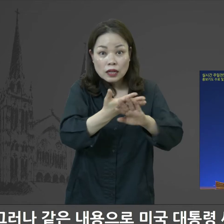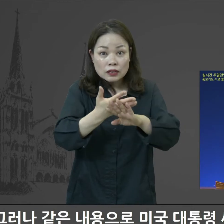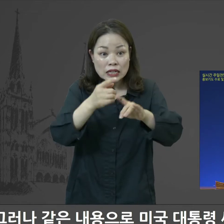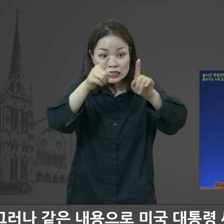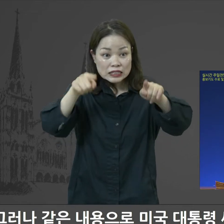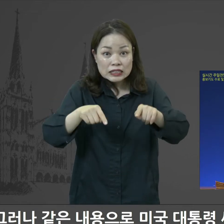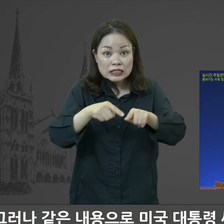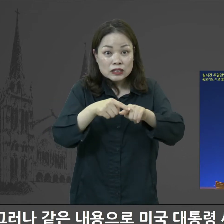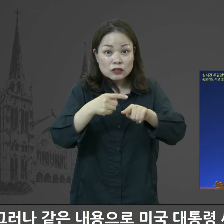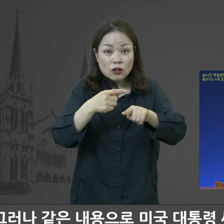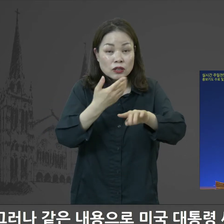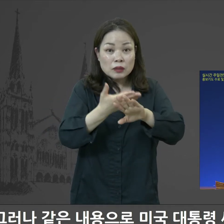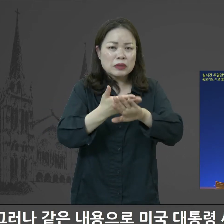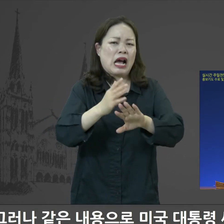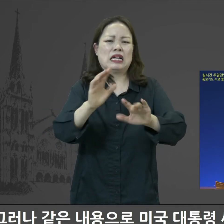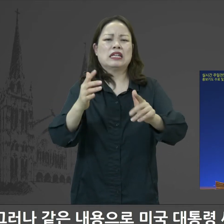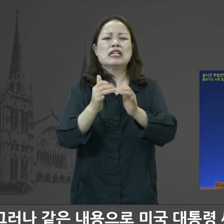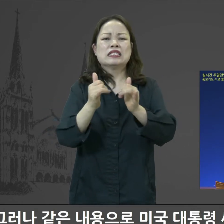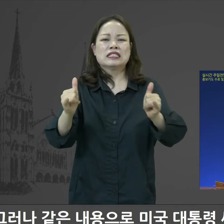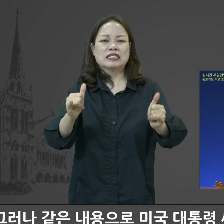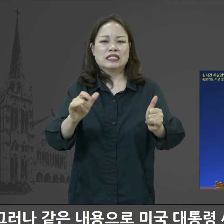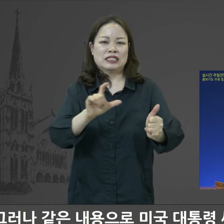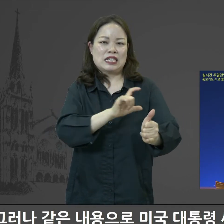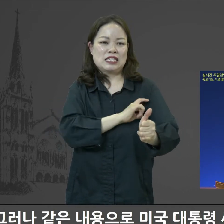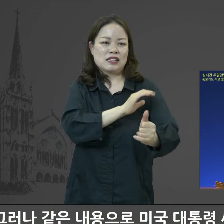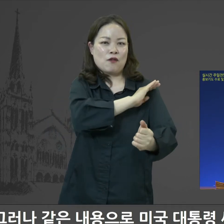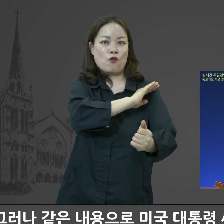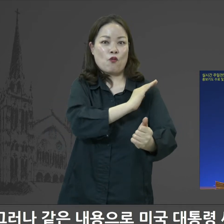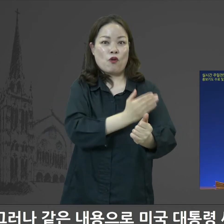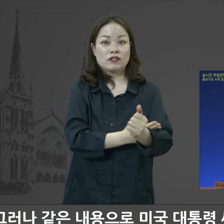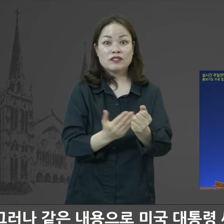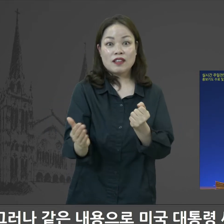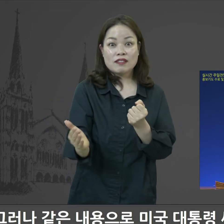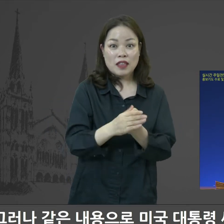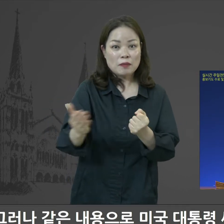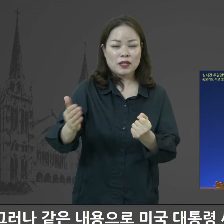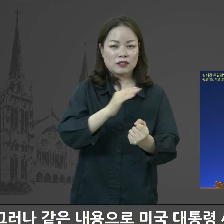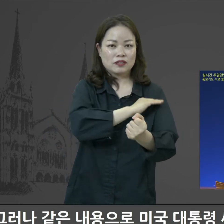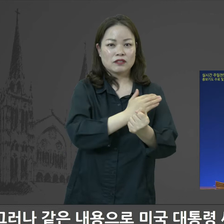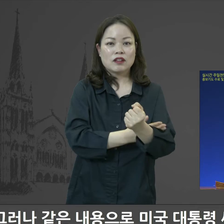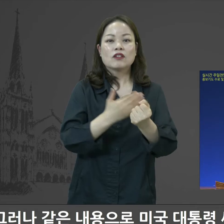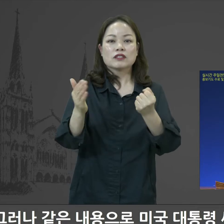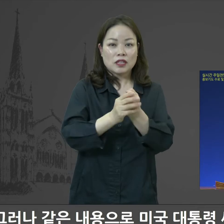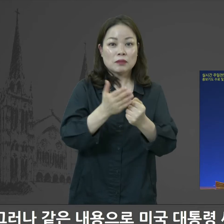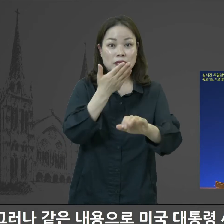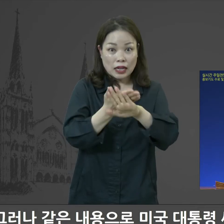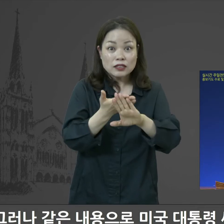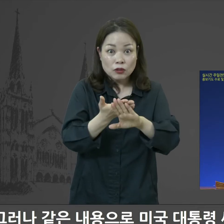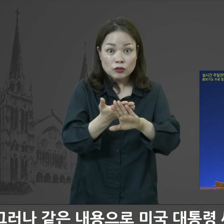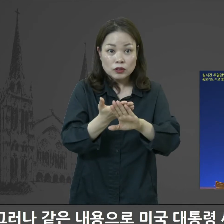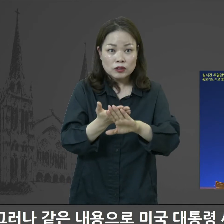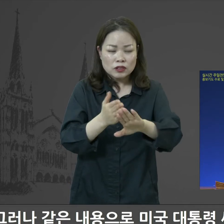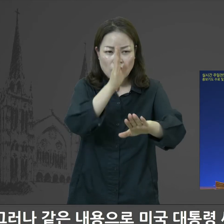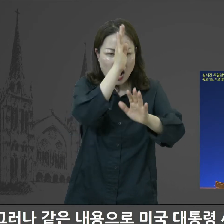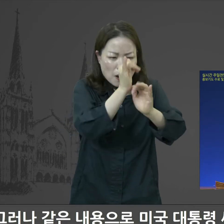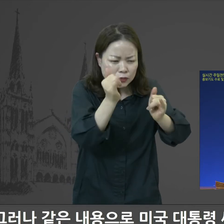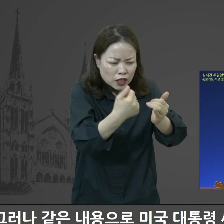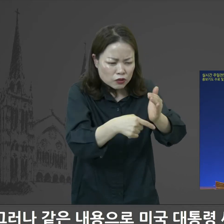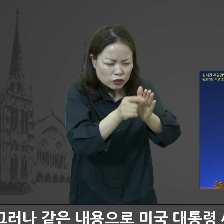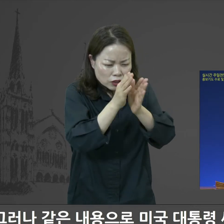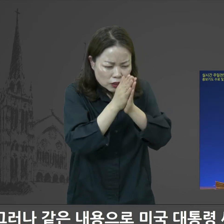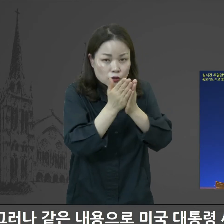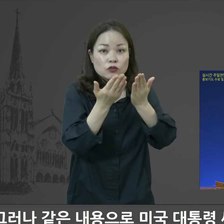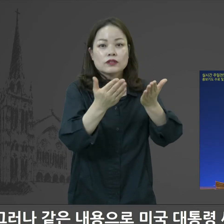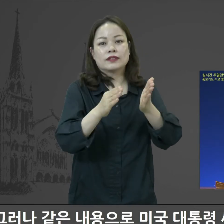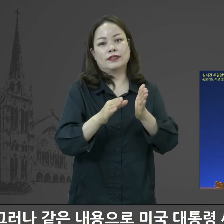질이 다릅니까? 아니요. 그 사람이 가지고 있는 이름의 권세 때문에 달라지는 거예요. 근데 여러분, 우리가 아픈 자들을 위해서 기도할